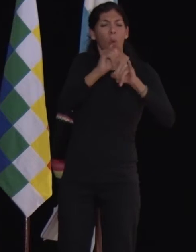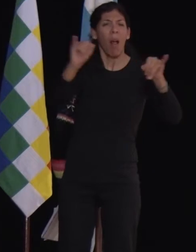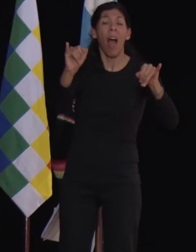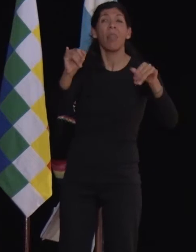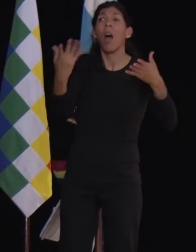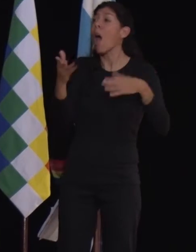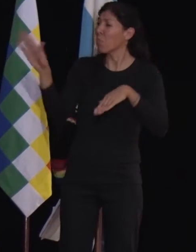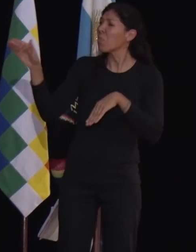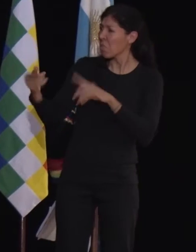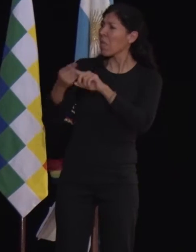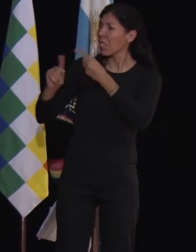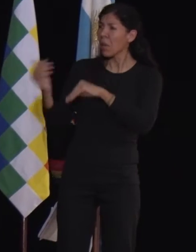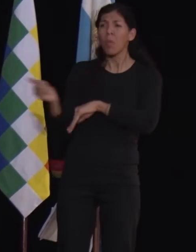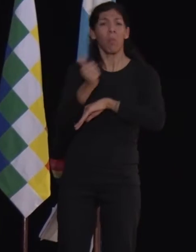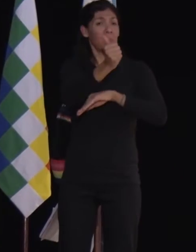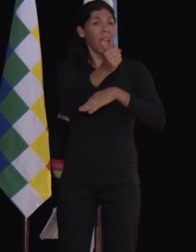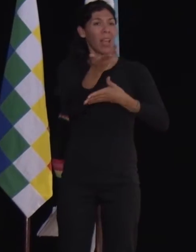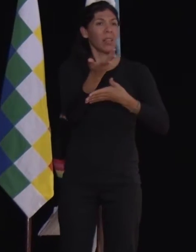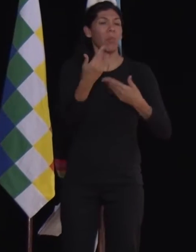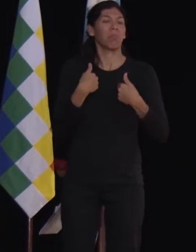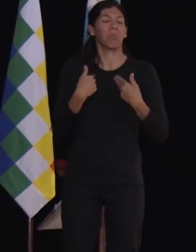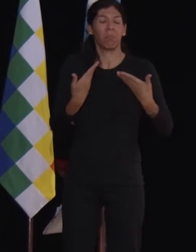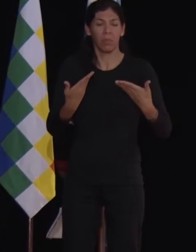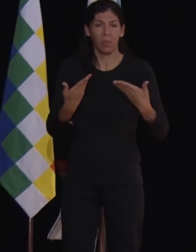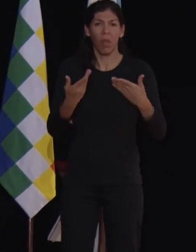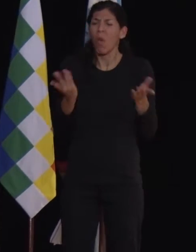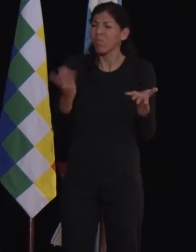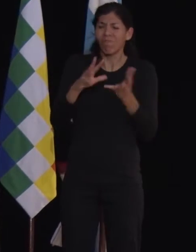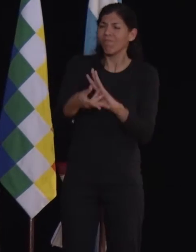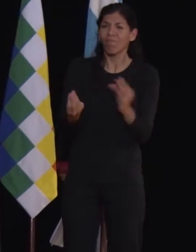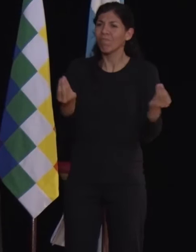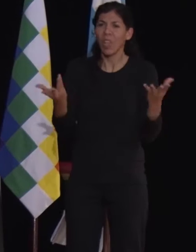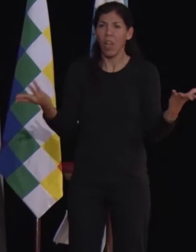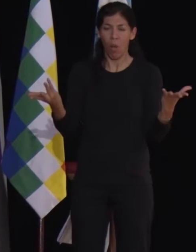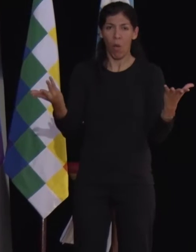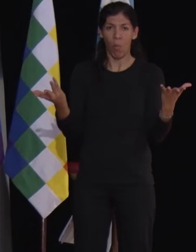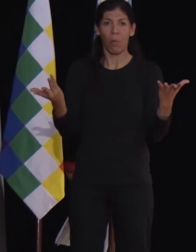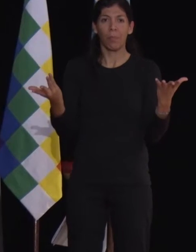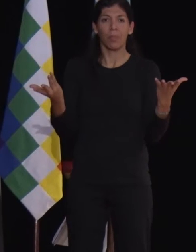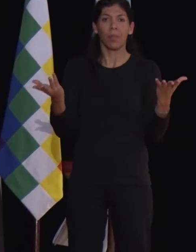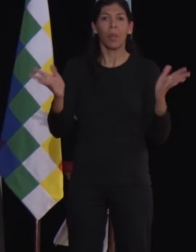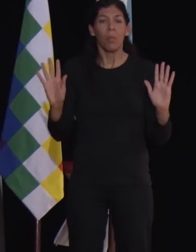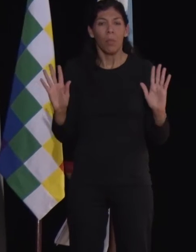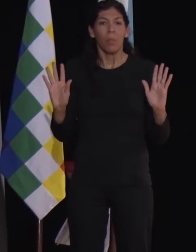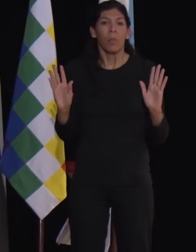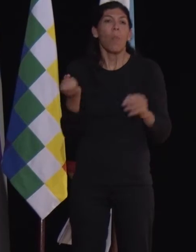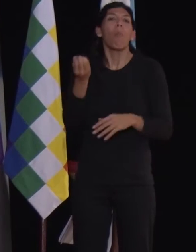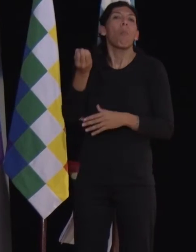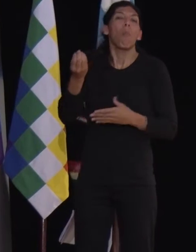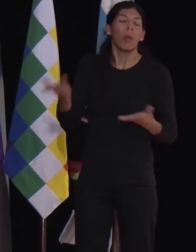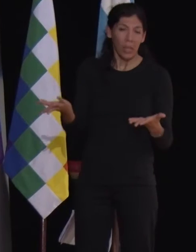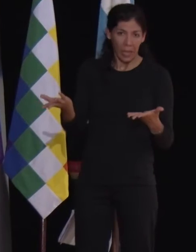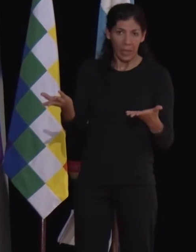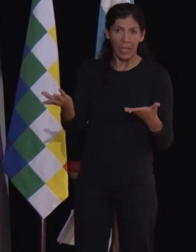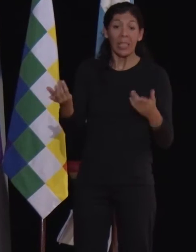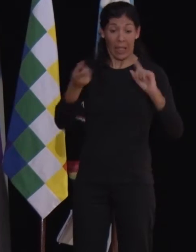intérprete o las representaciones que cada uno tenga pero sea cual sea el motivo al